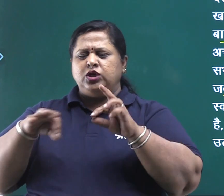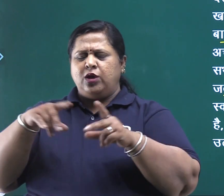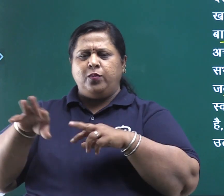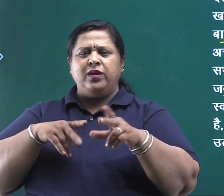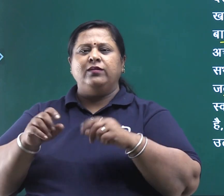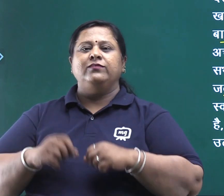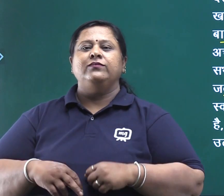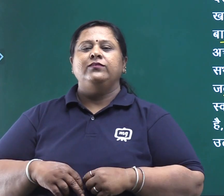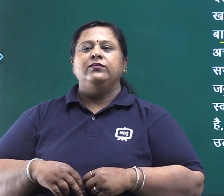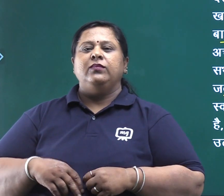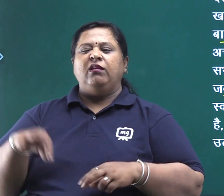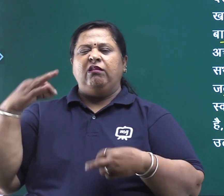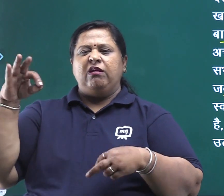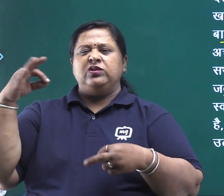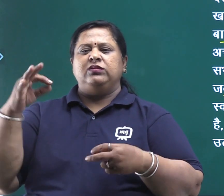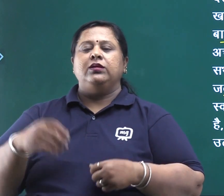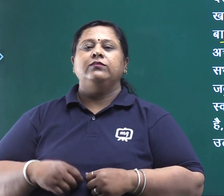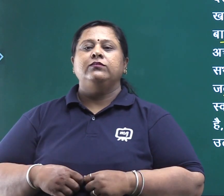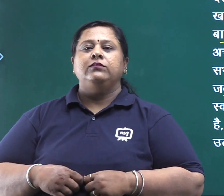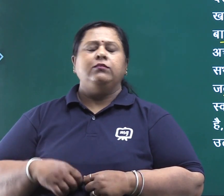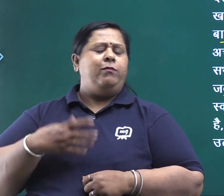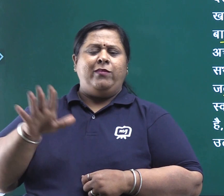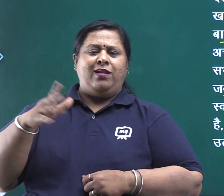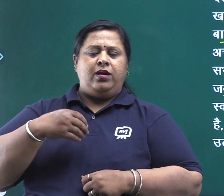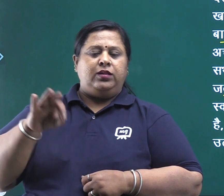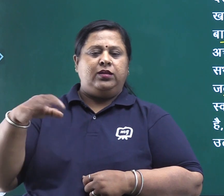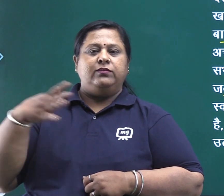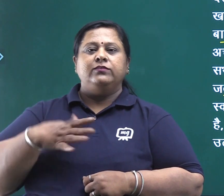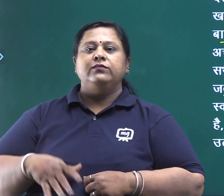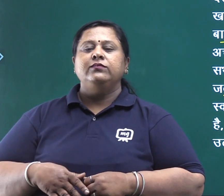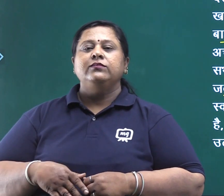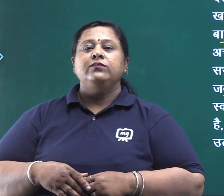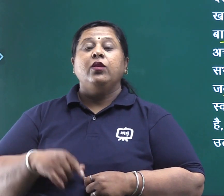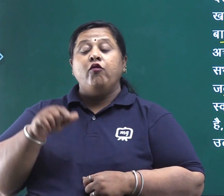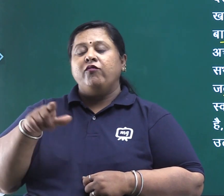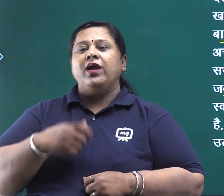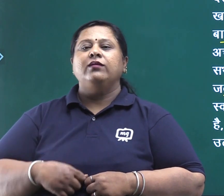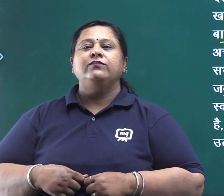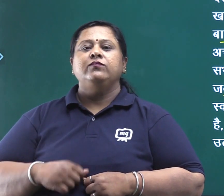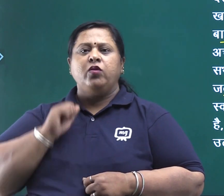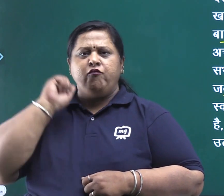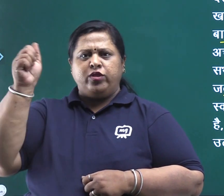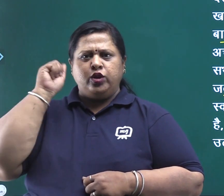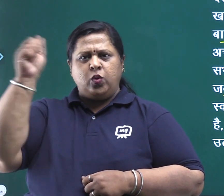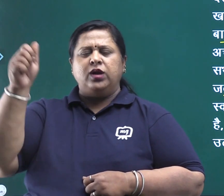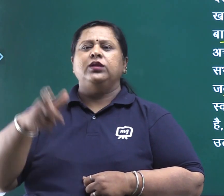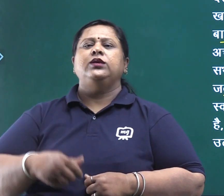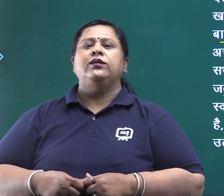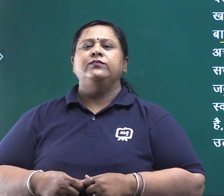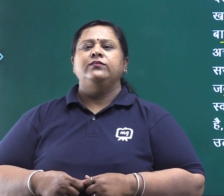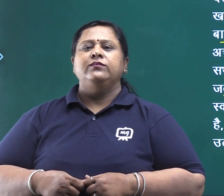पर नाचने से मना कर देती है और वह विद्रोह कर देती